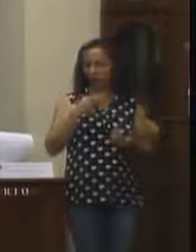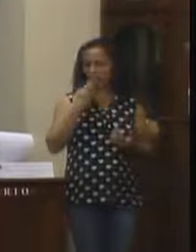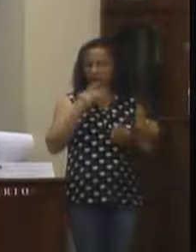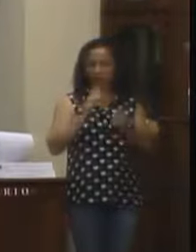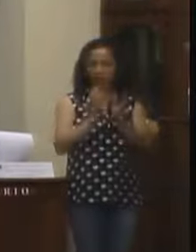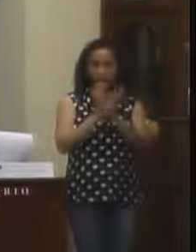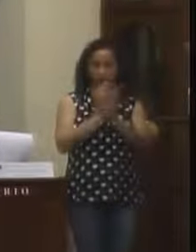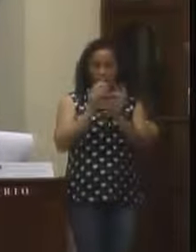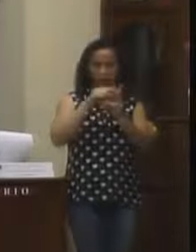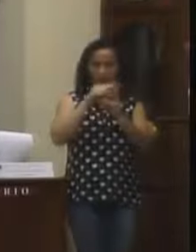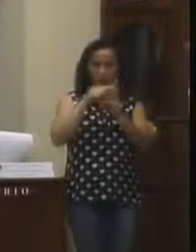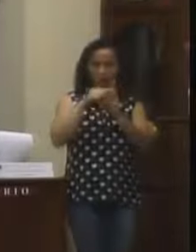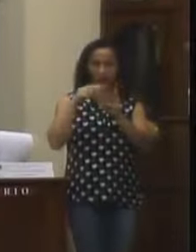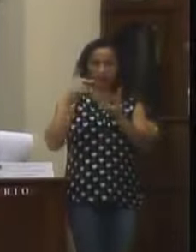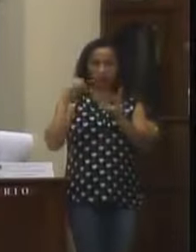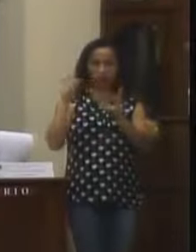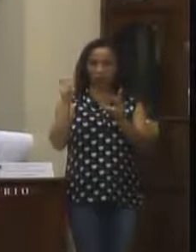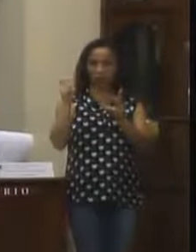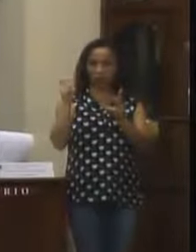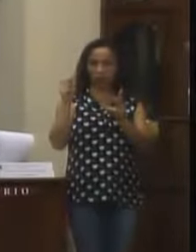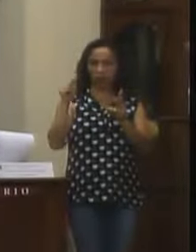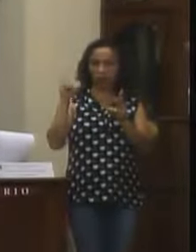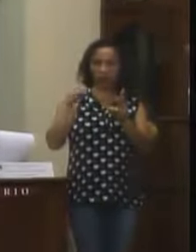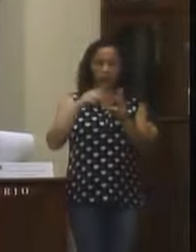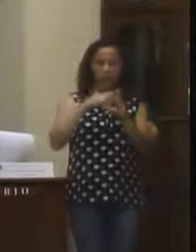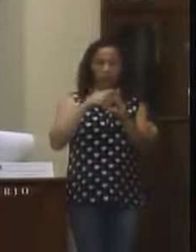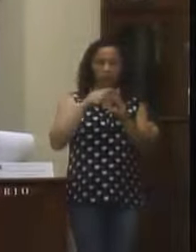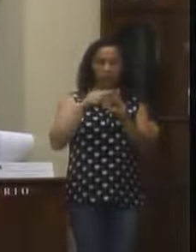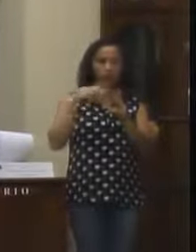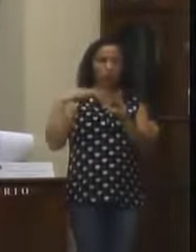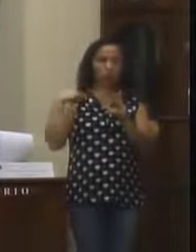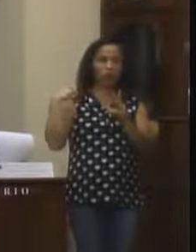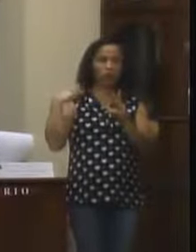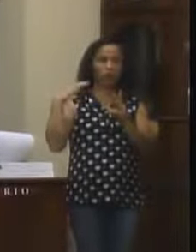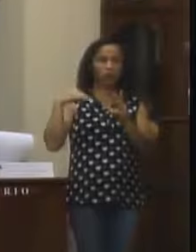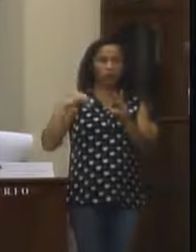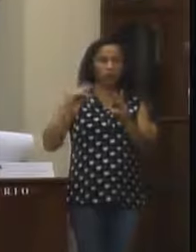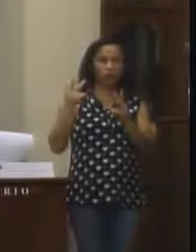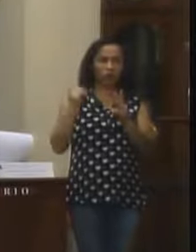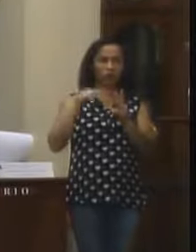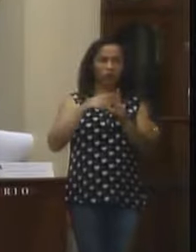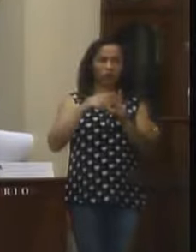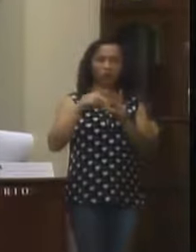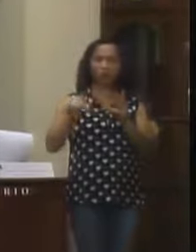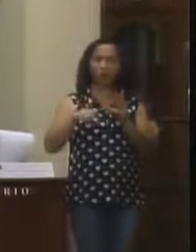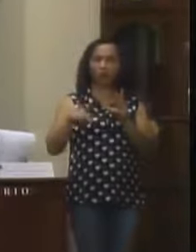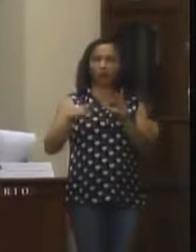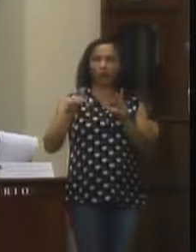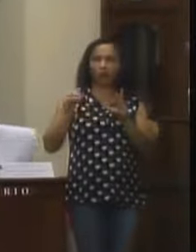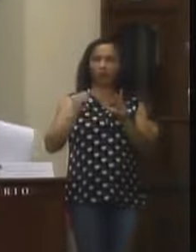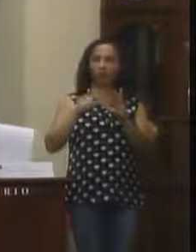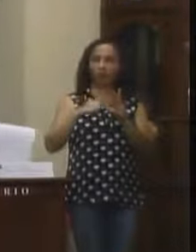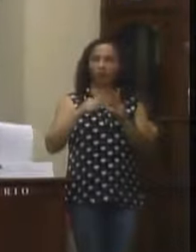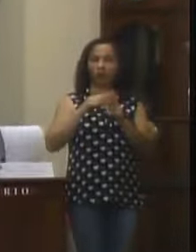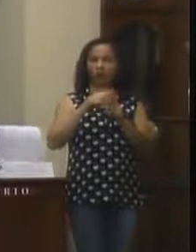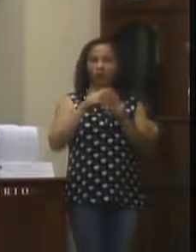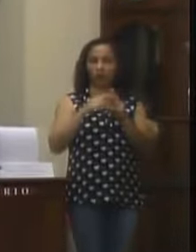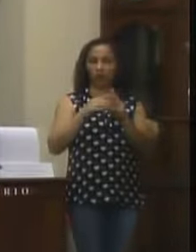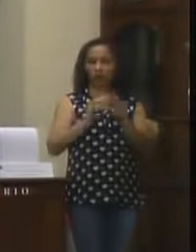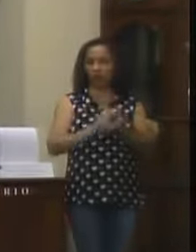Justiça e Redação, na pessoa de seu relator, opina pela regular tramitação do presente projeto de lei ordinária, sugerindo sua aprovação por esta Casa